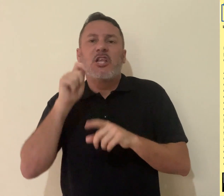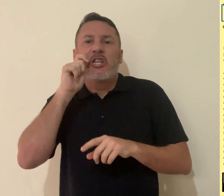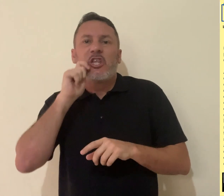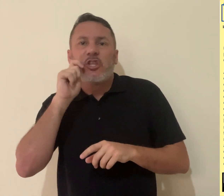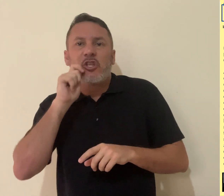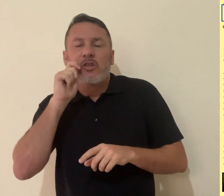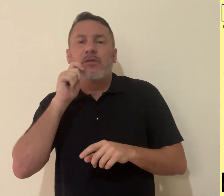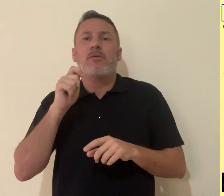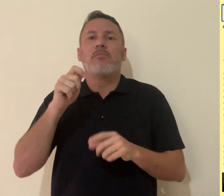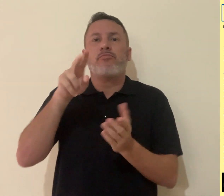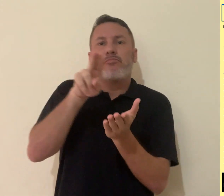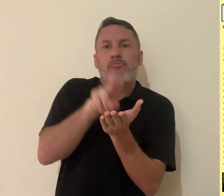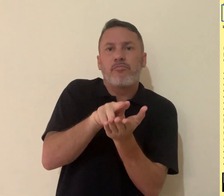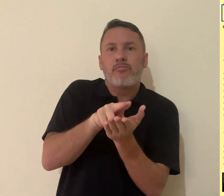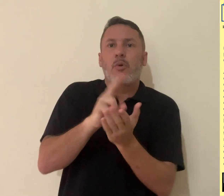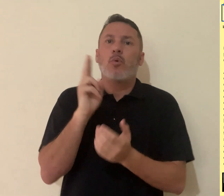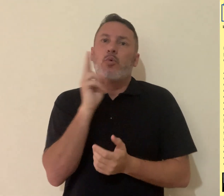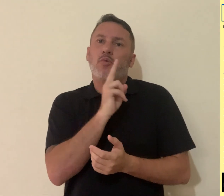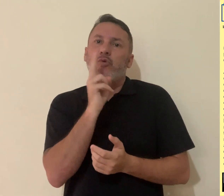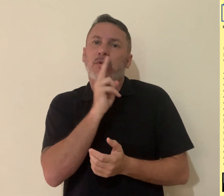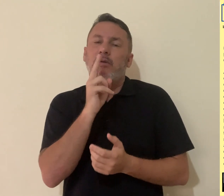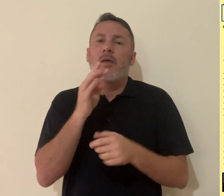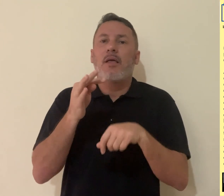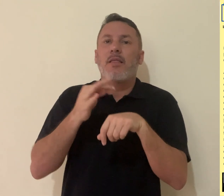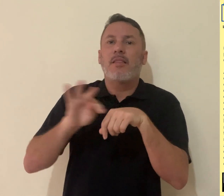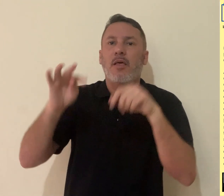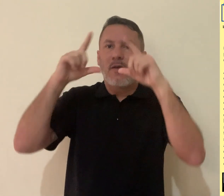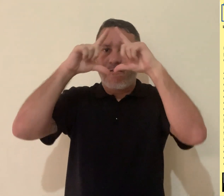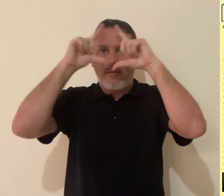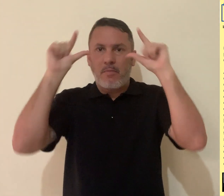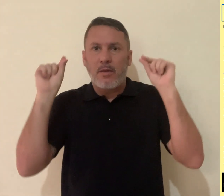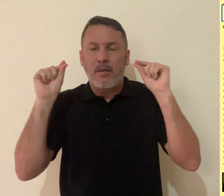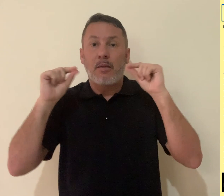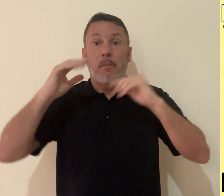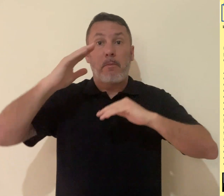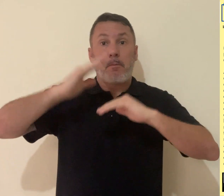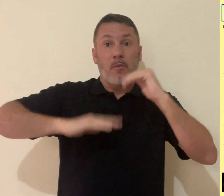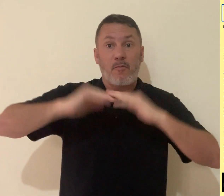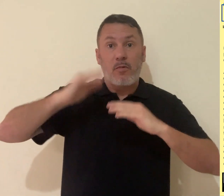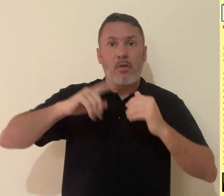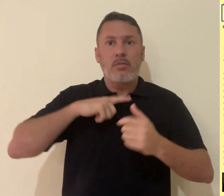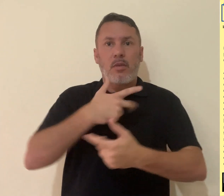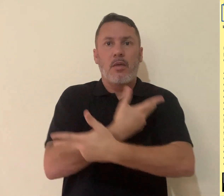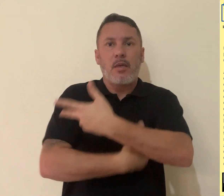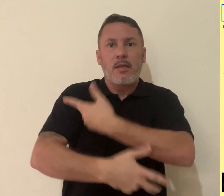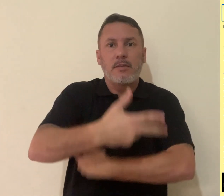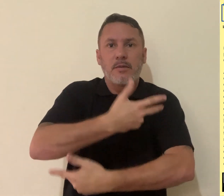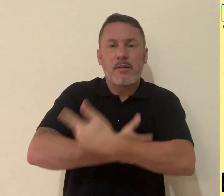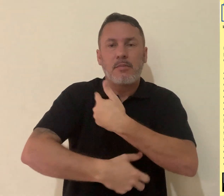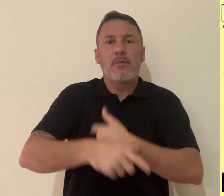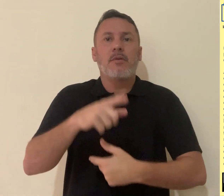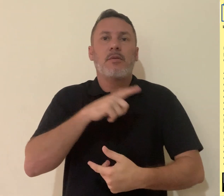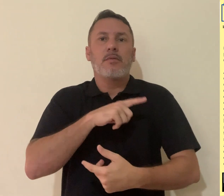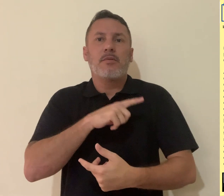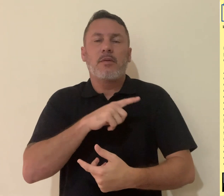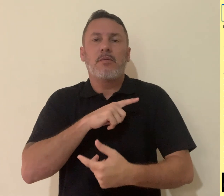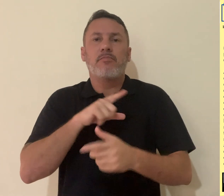para médicos e técnicos de enfermagem profissionais que realizam exames ou coletam amostras e